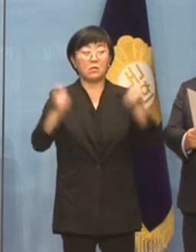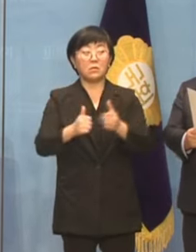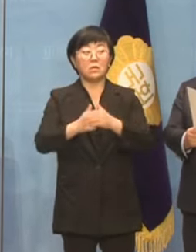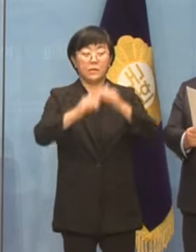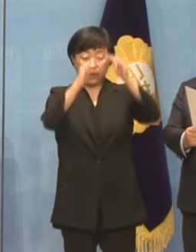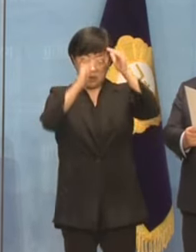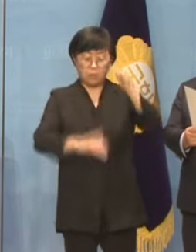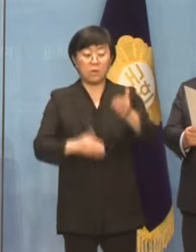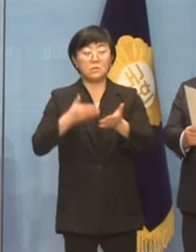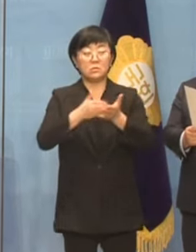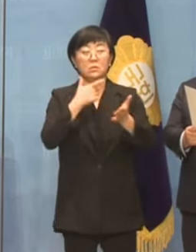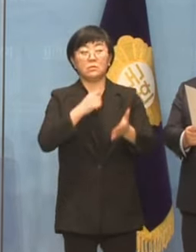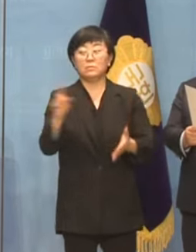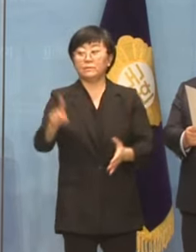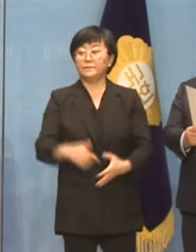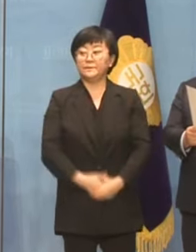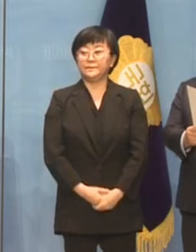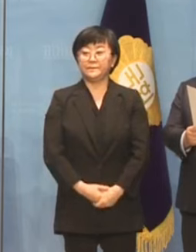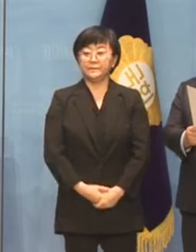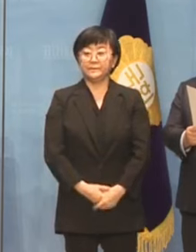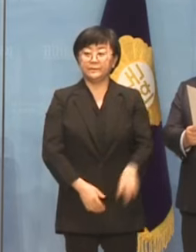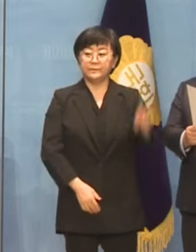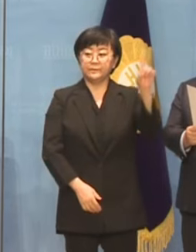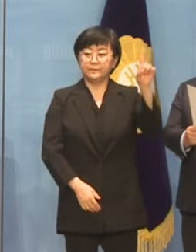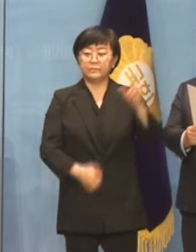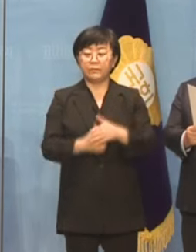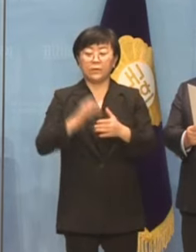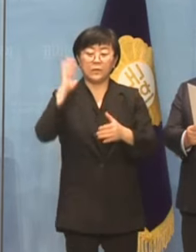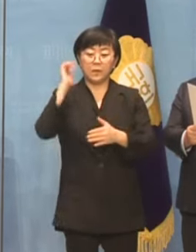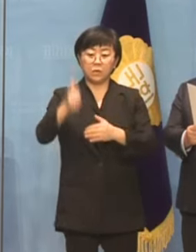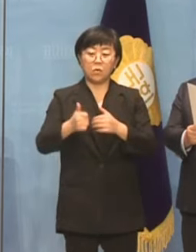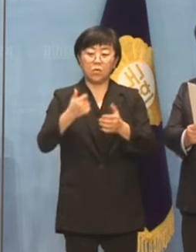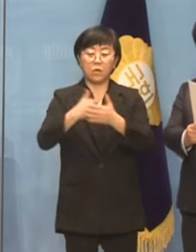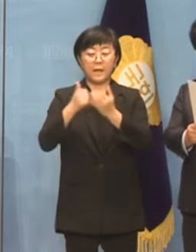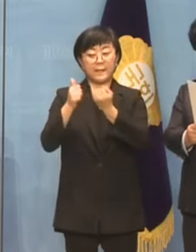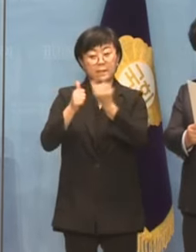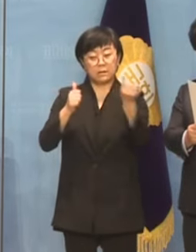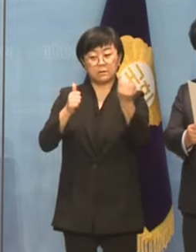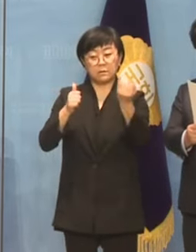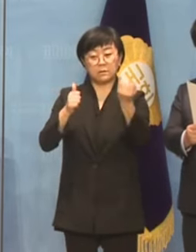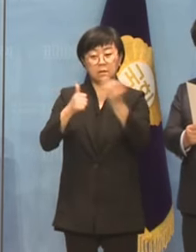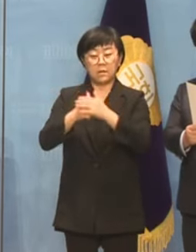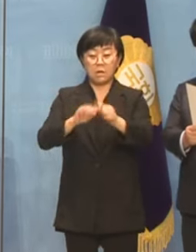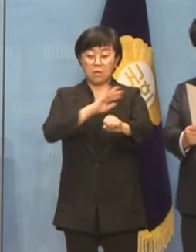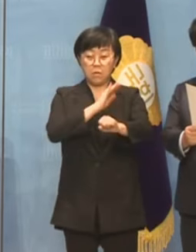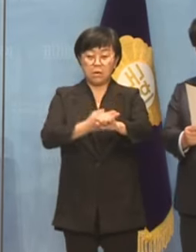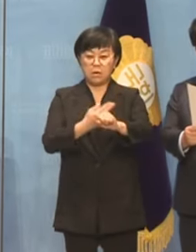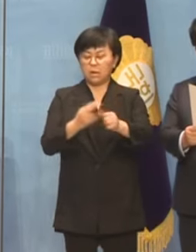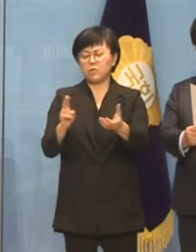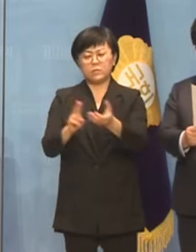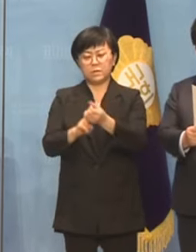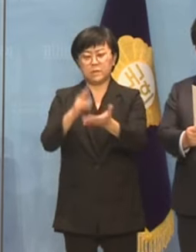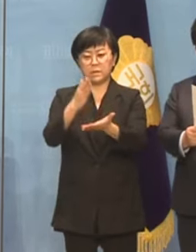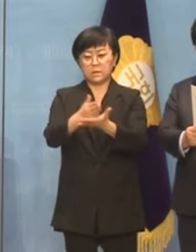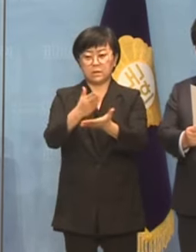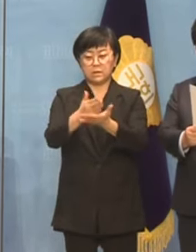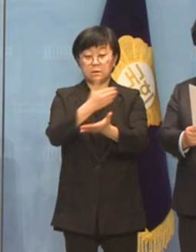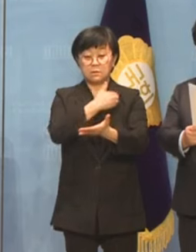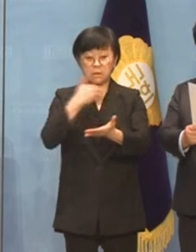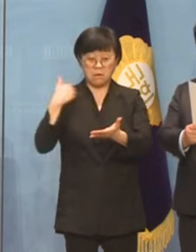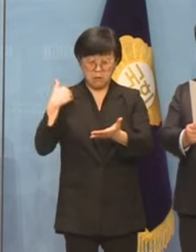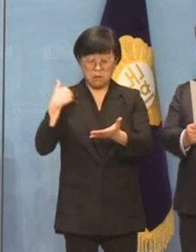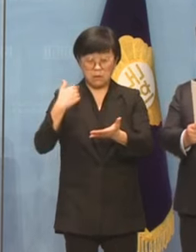다음과 같이 요구합니다. 하나, 대통령과 김건희 여사는 권력 뒤에 숨지 말고